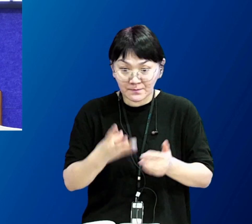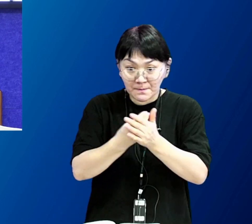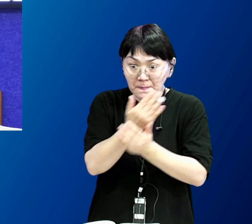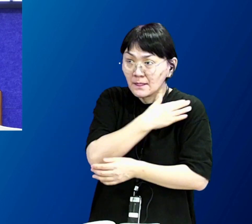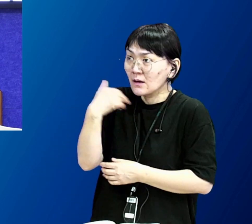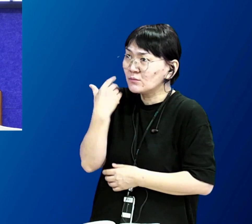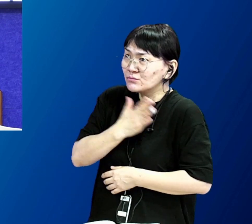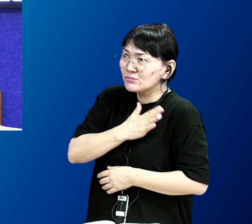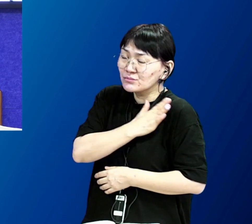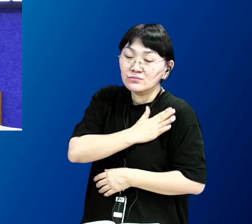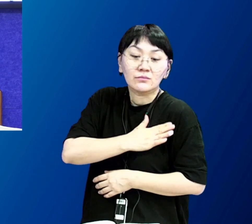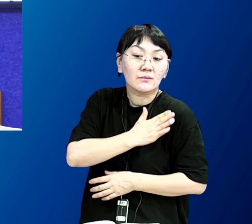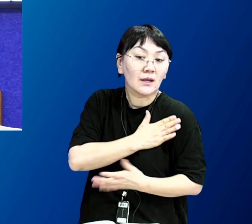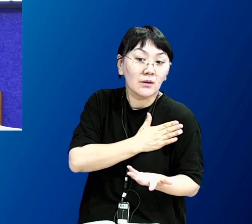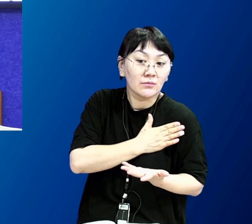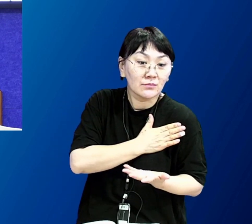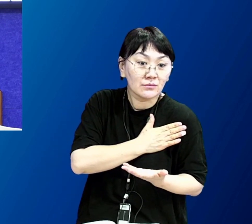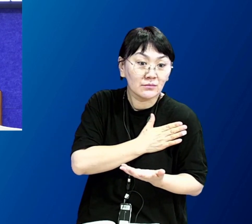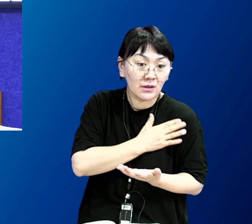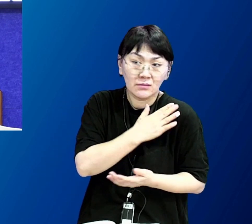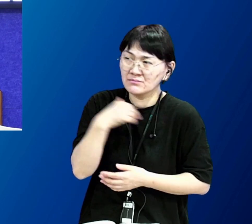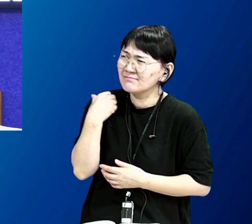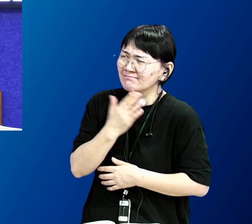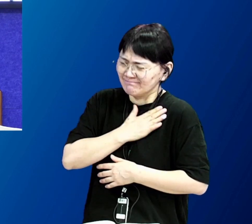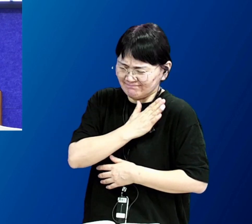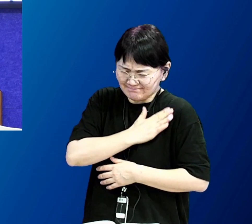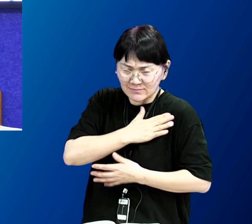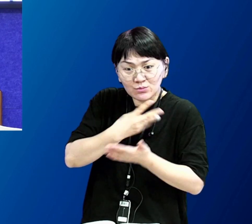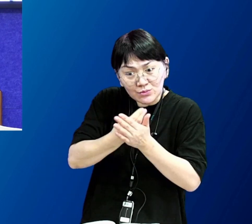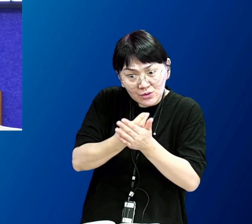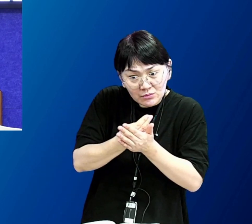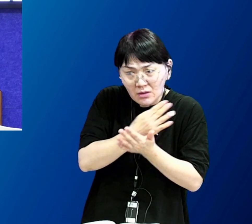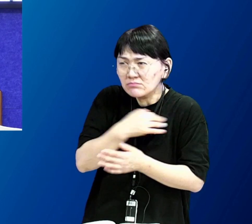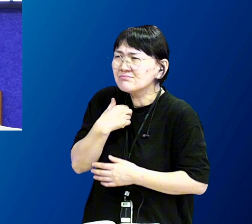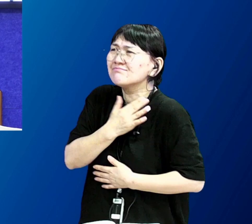Эзнийг хайрлана гэдэг нь эзний өгсөн тэр үгийг